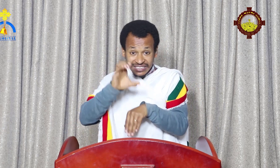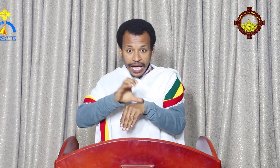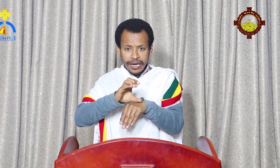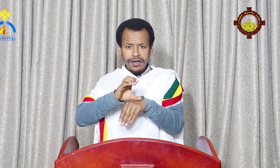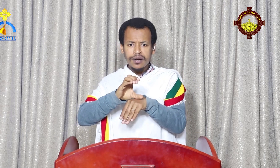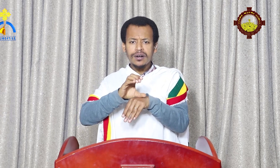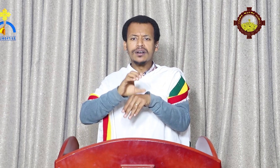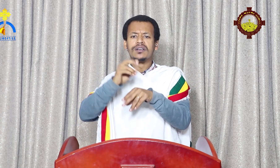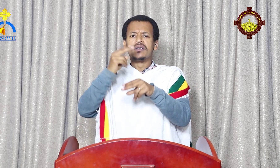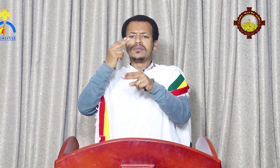ቤተክርስቲያን